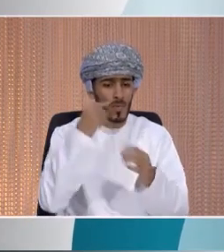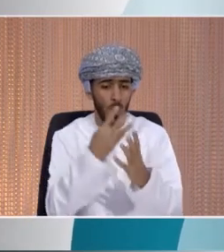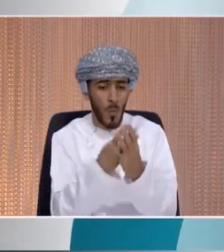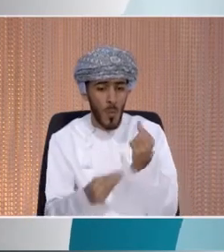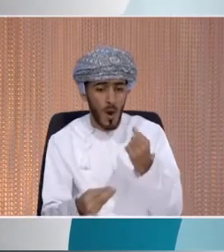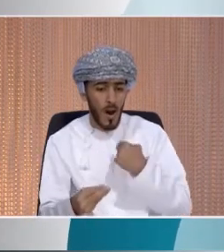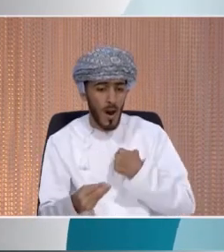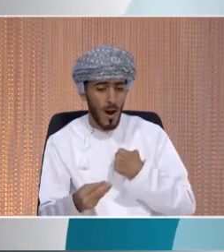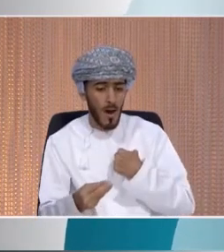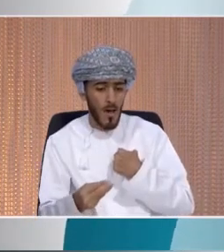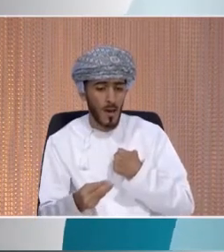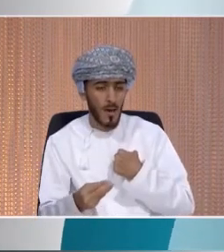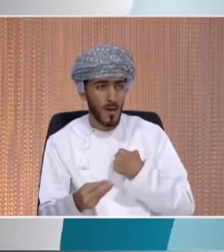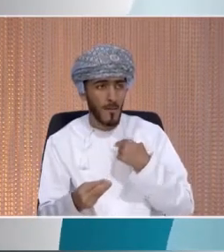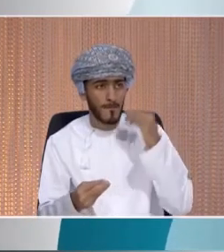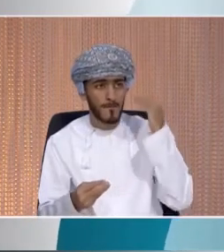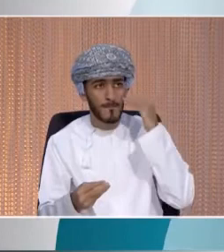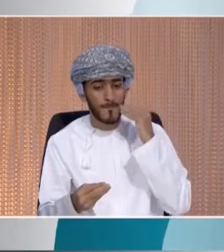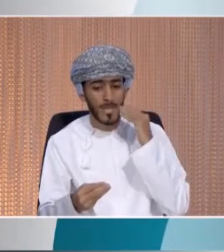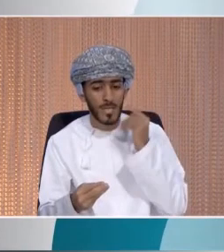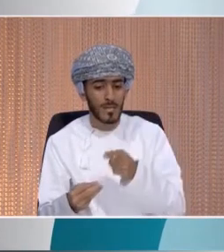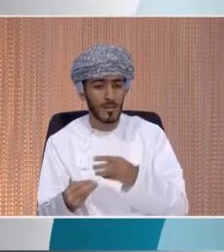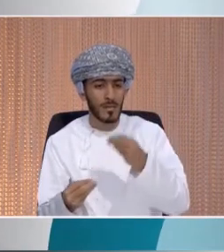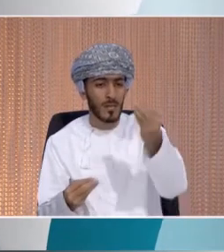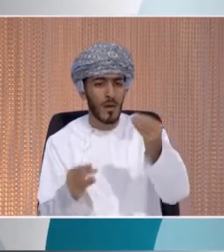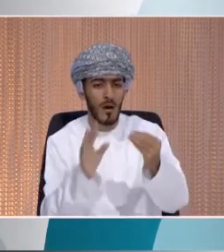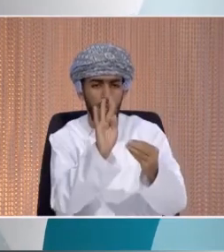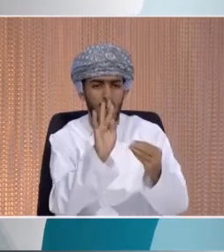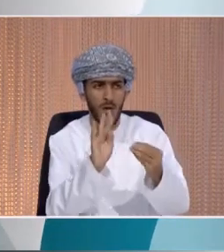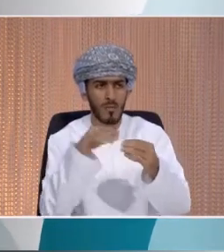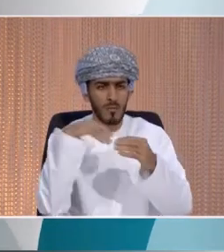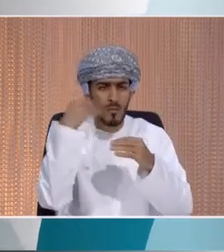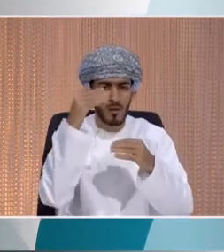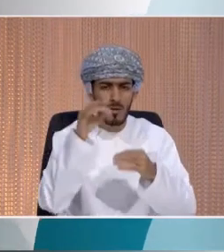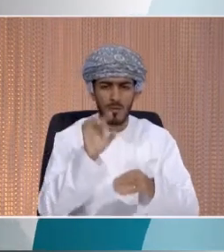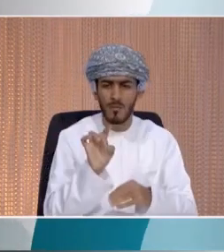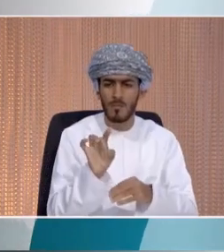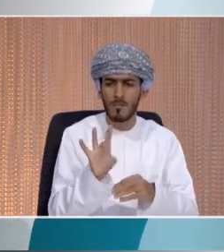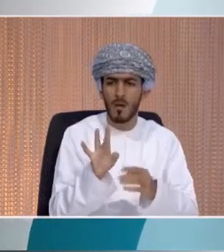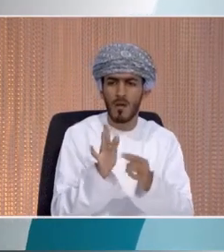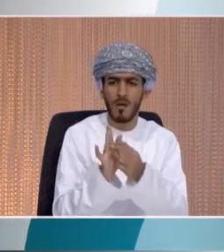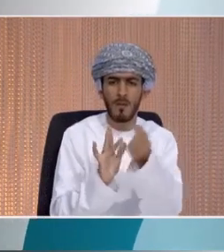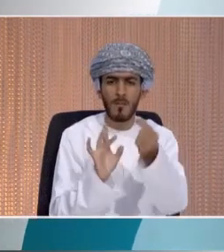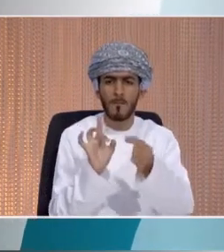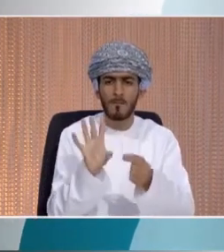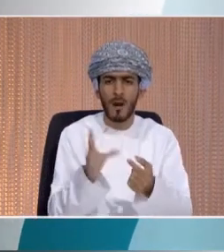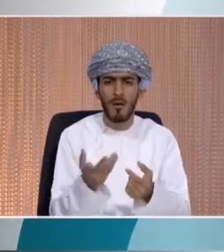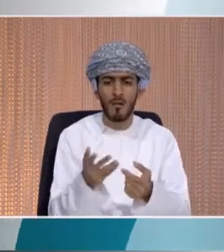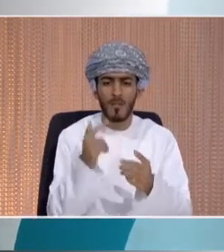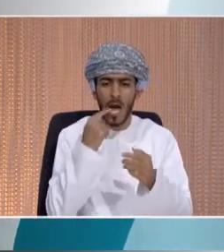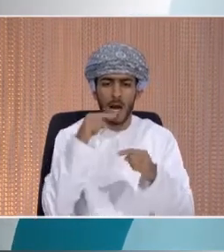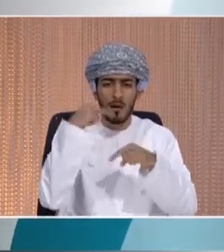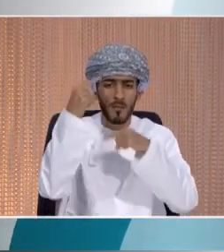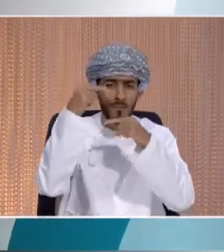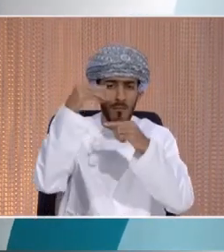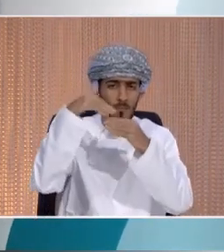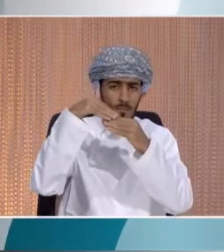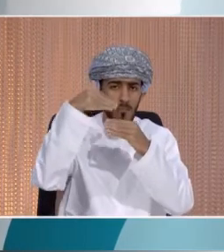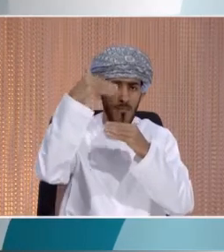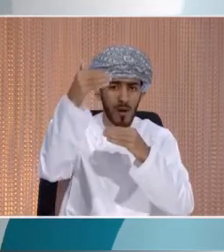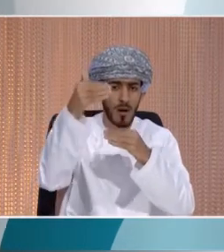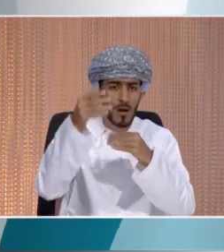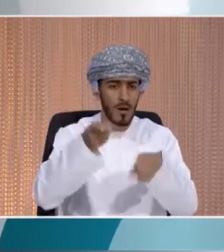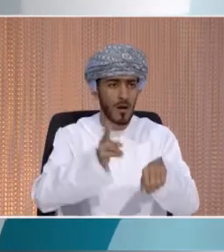والدي تزوجته بنت ناطقة وطلقها بعد كم شهر، وزوجته بعد كم سنة بنت